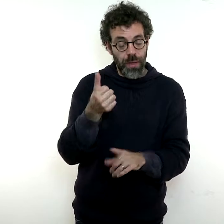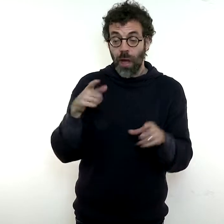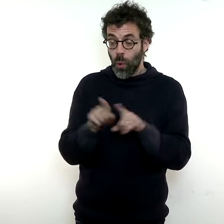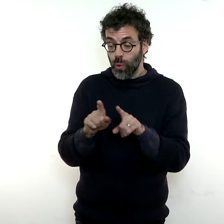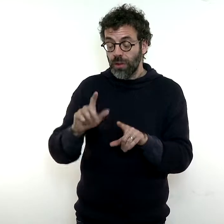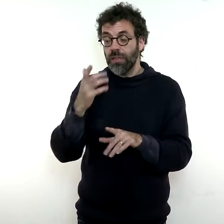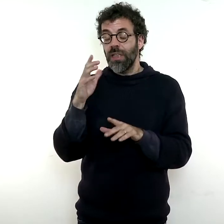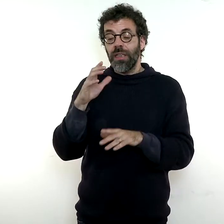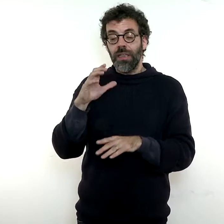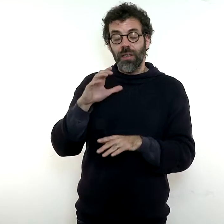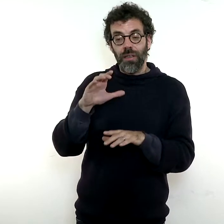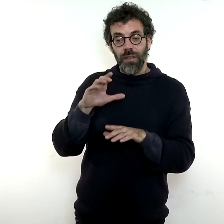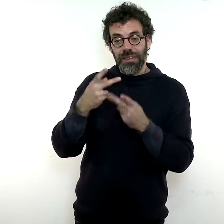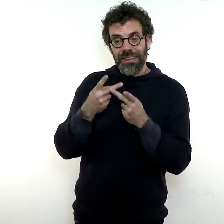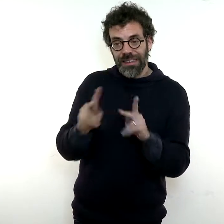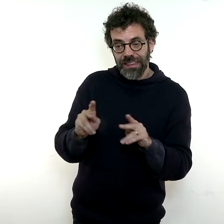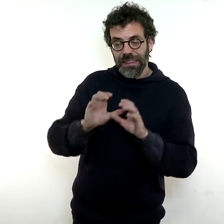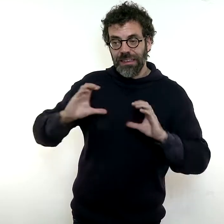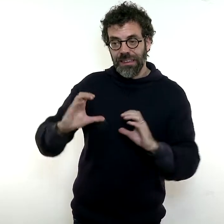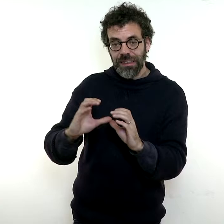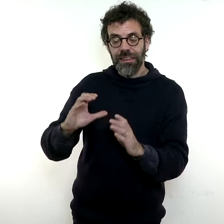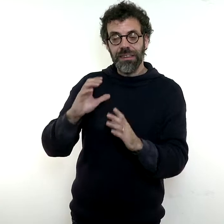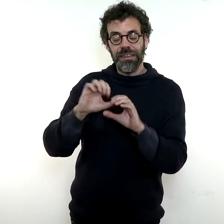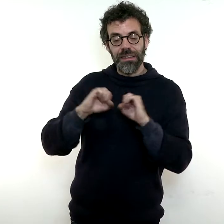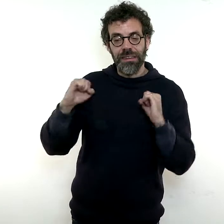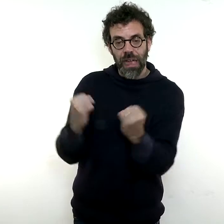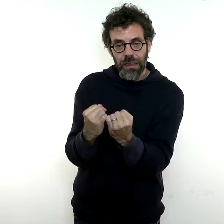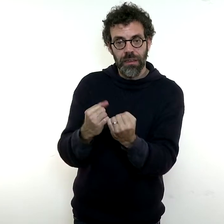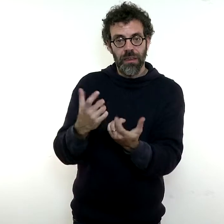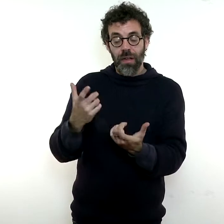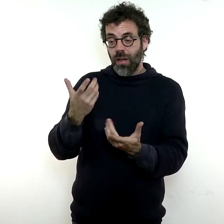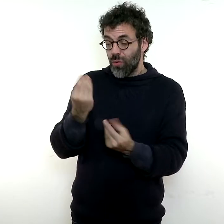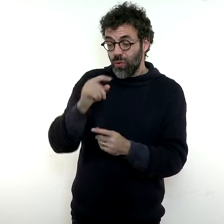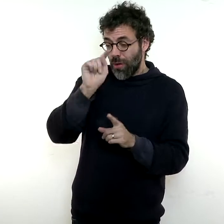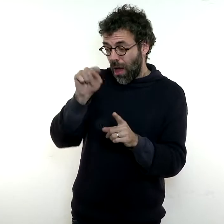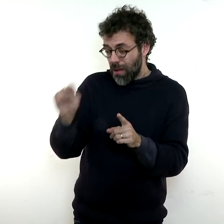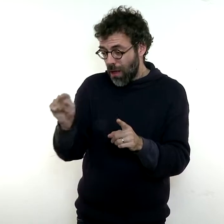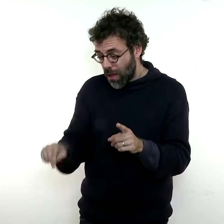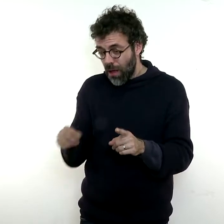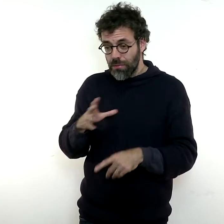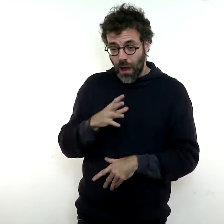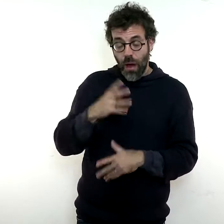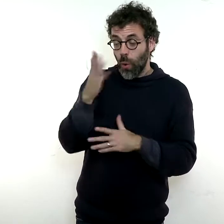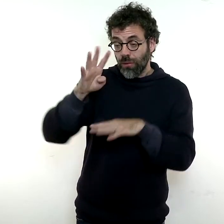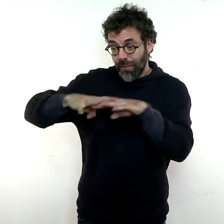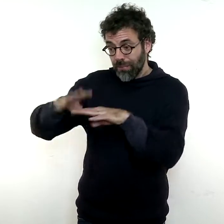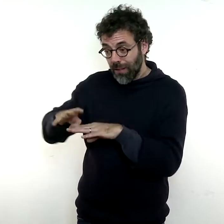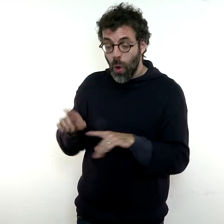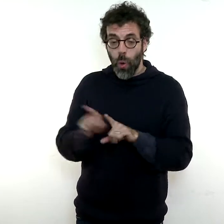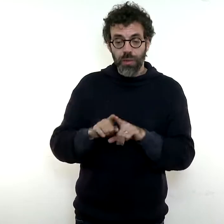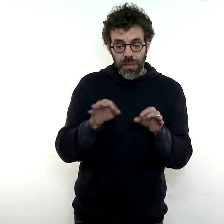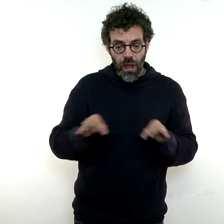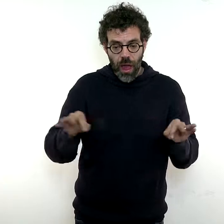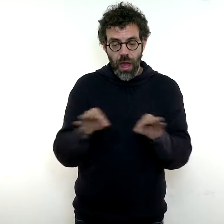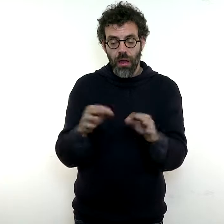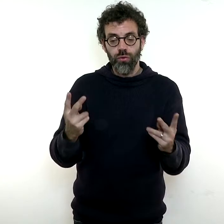Grisettes, le City-Stade à Malbosc, des aménagements autour du lac des Garrigues, des aires de jeu dans le centre-ville de Montpellier.